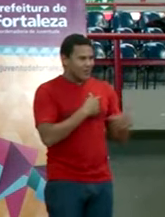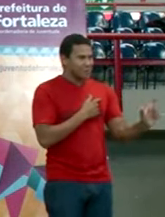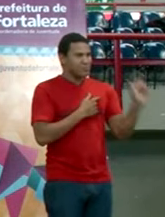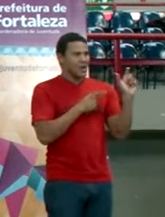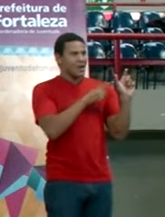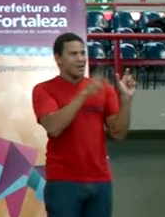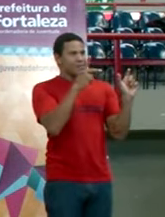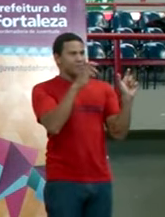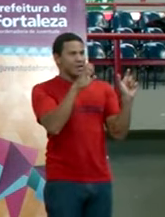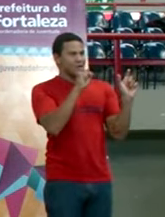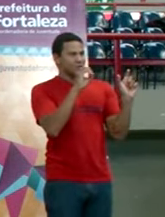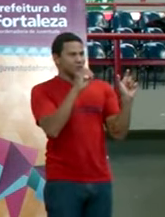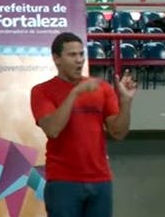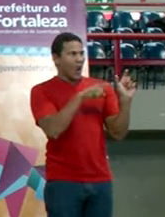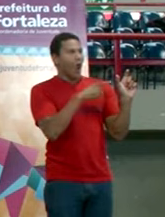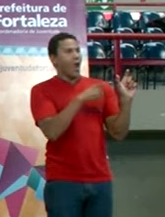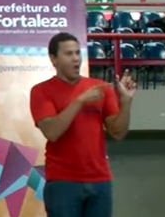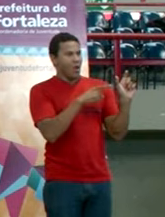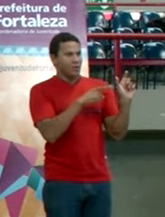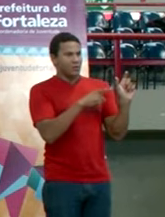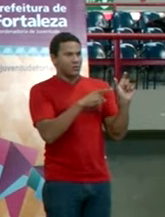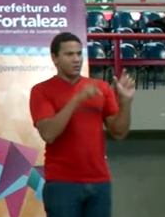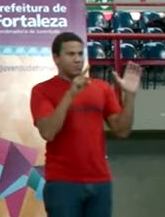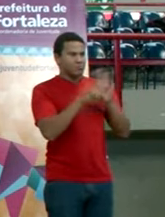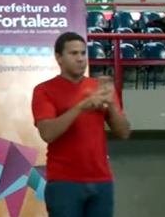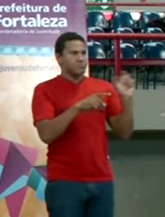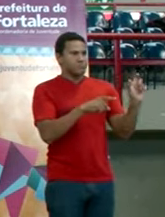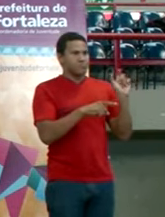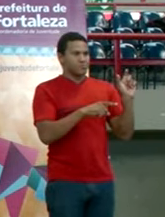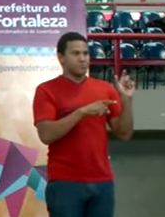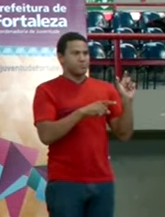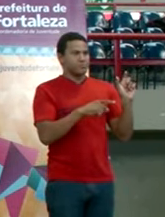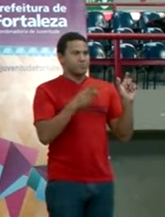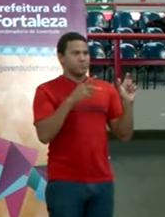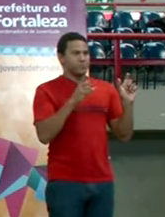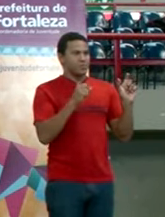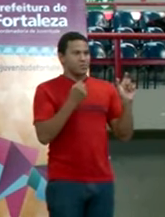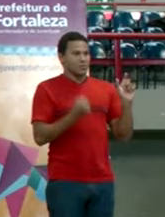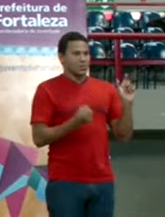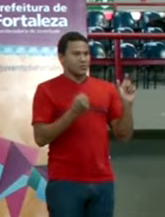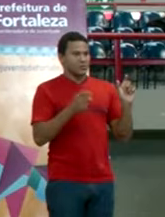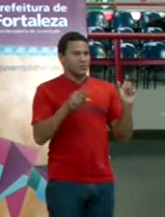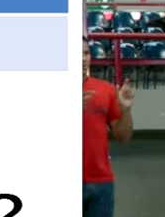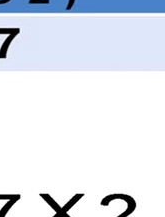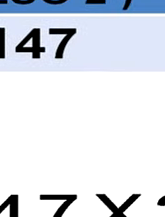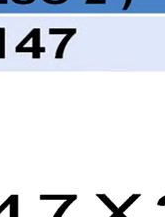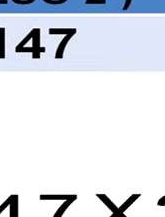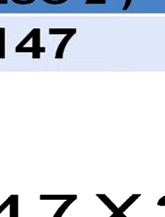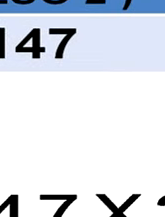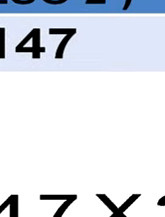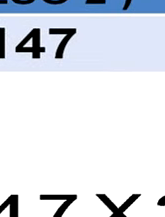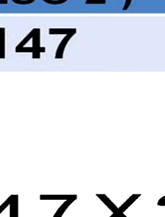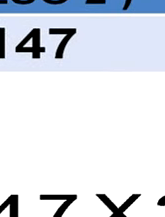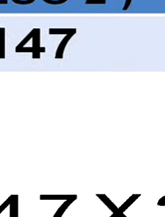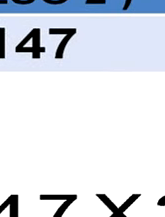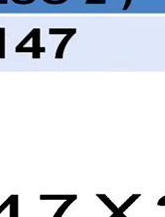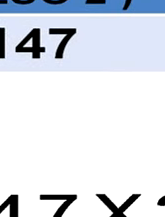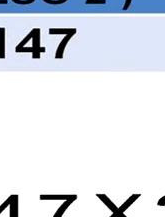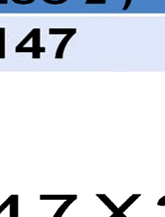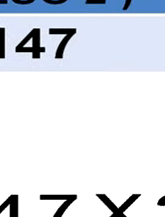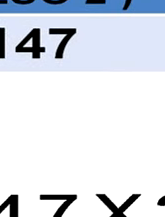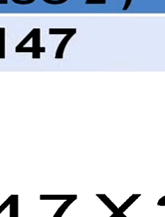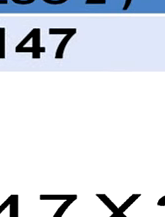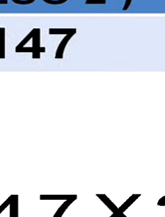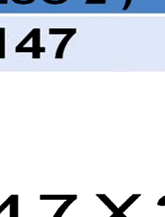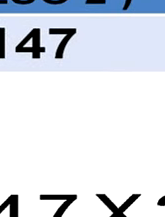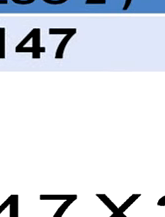ó a questão é para você calcular uma média ponderada o peso de cada prova é tanto poxa o peso da prova quer